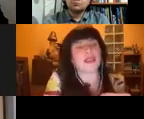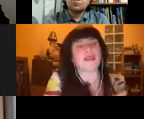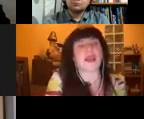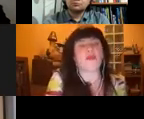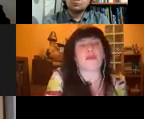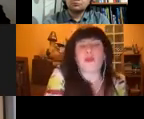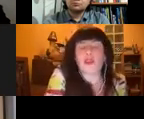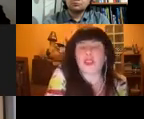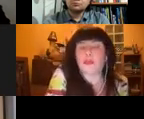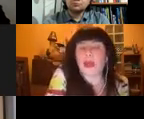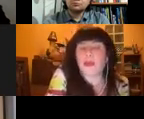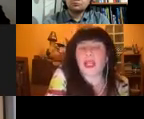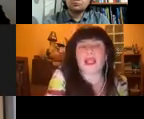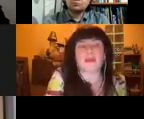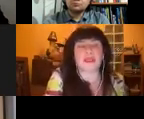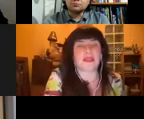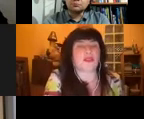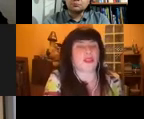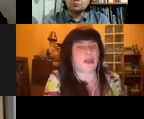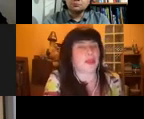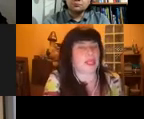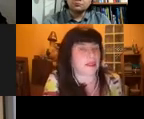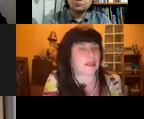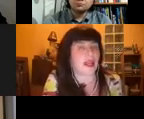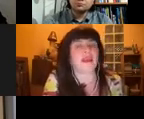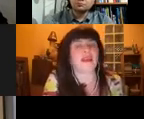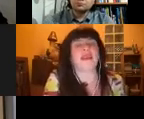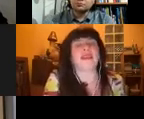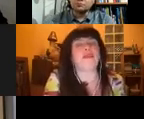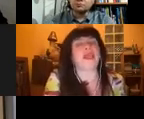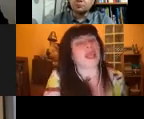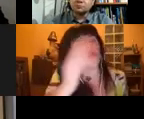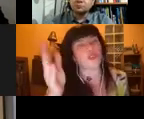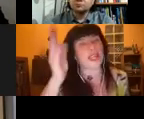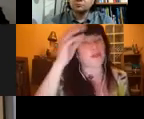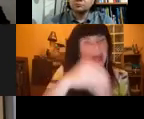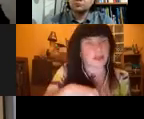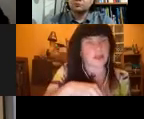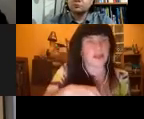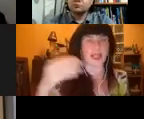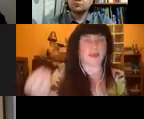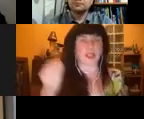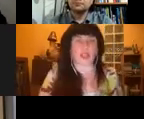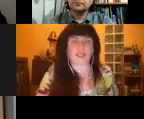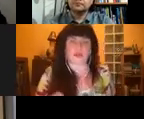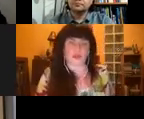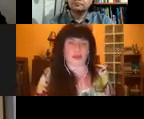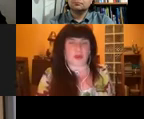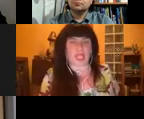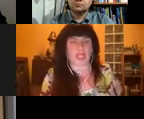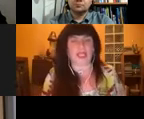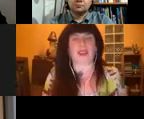yo les decía, más movimientos manuales en la representación de la experiencia, también el uso del espacio, este elemento que es